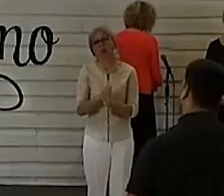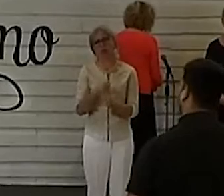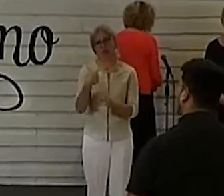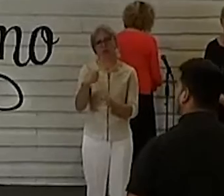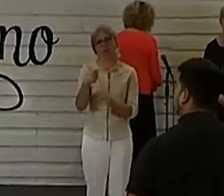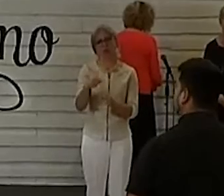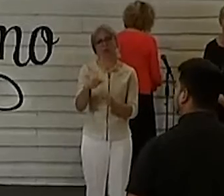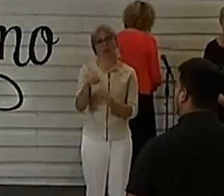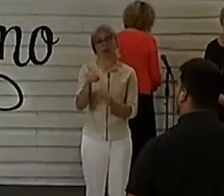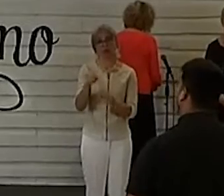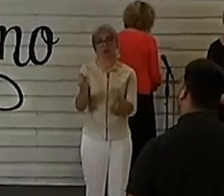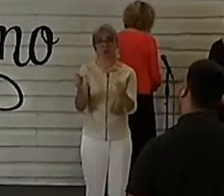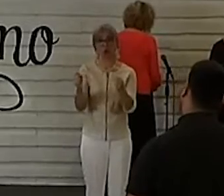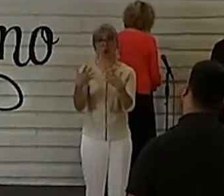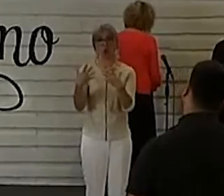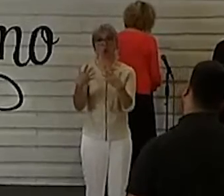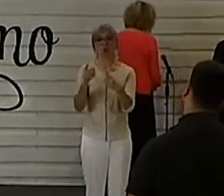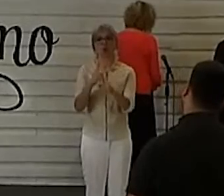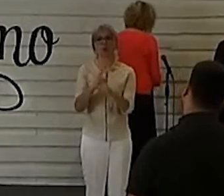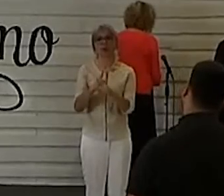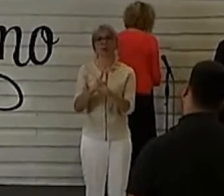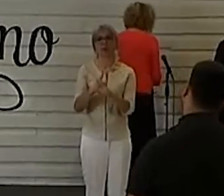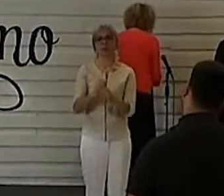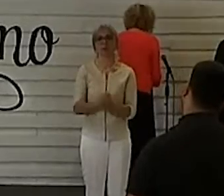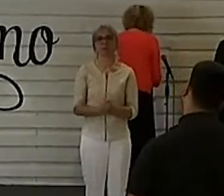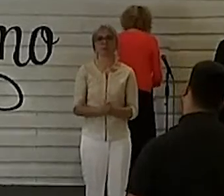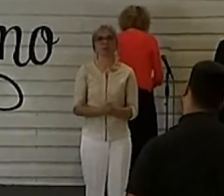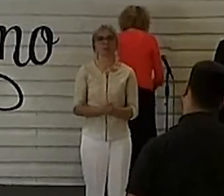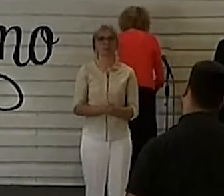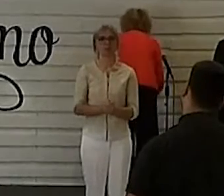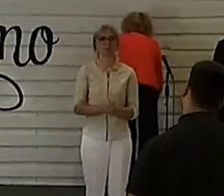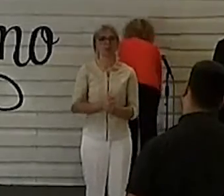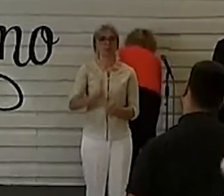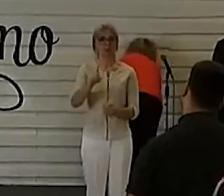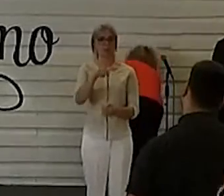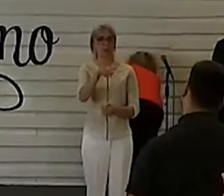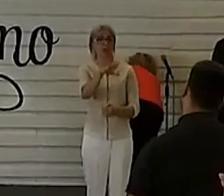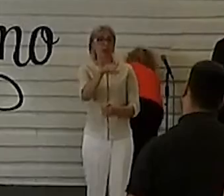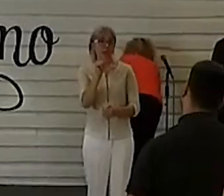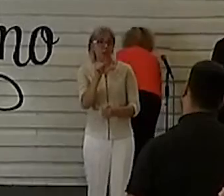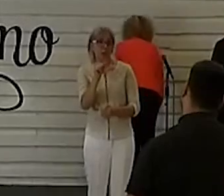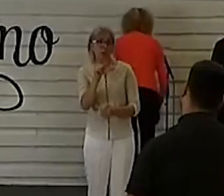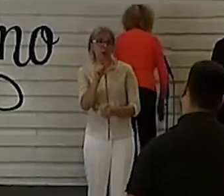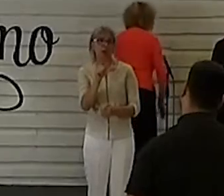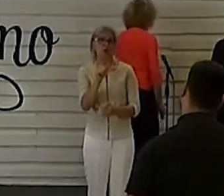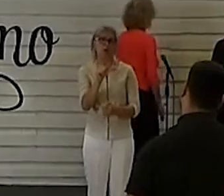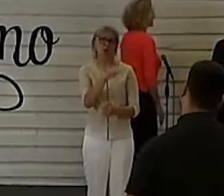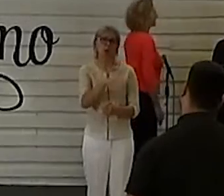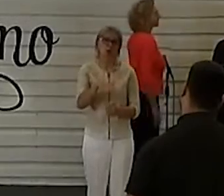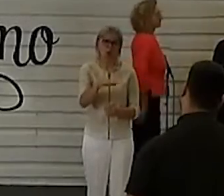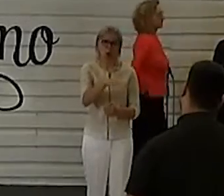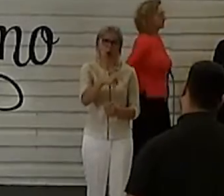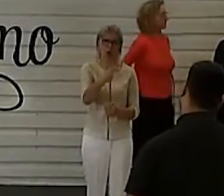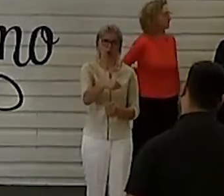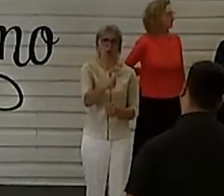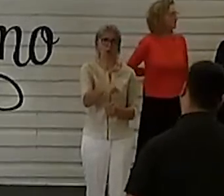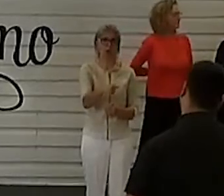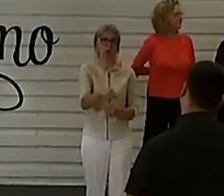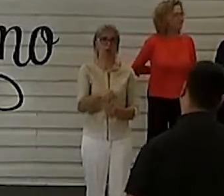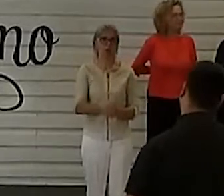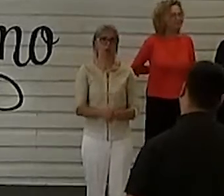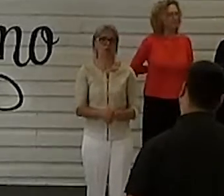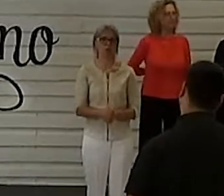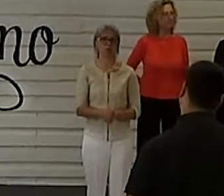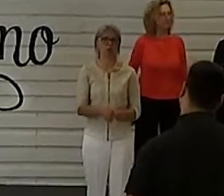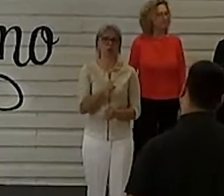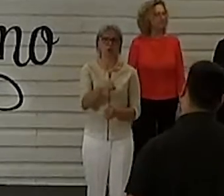tu sia luce. Ha chiamato te in quel posto affinché tu possa essere il